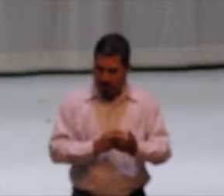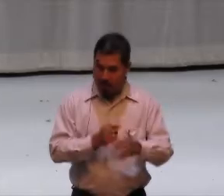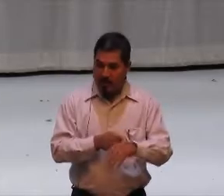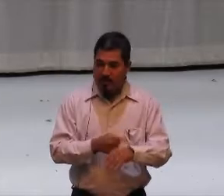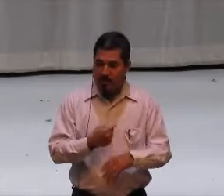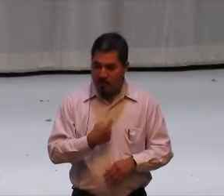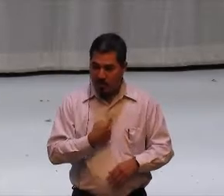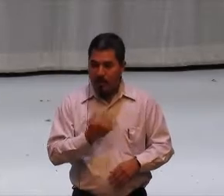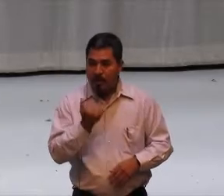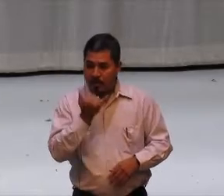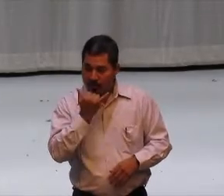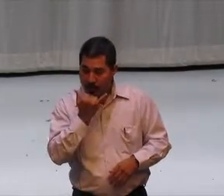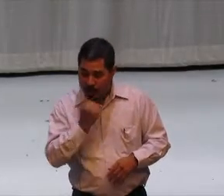Algunas veces yo fallo.